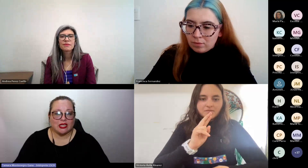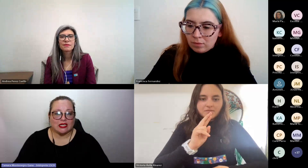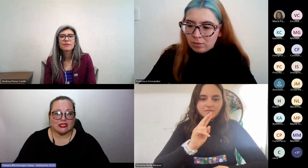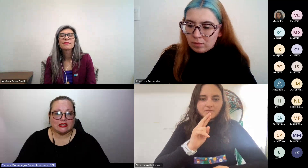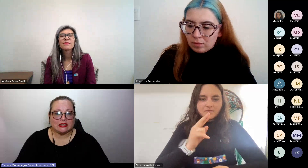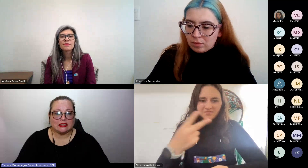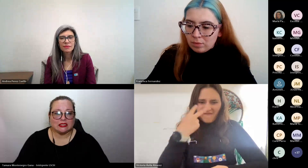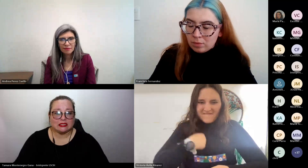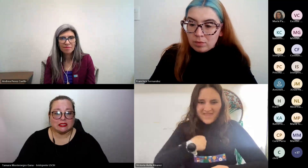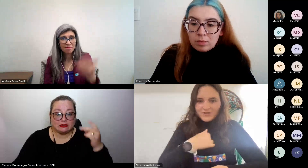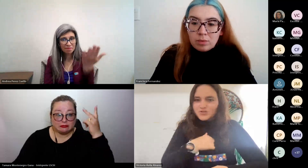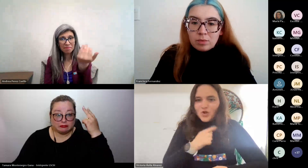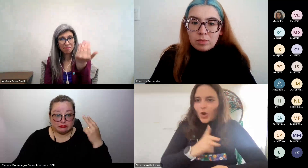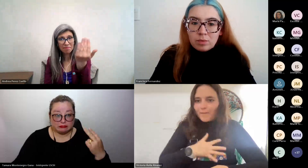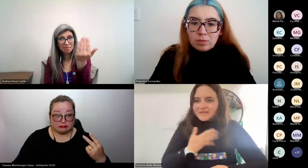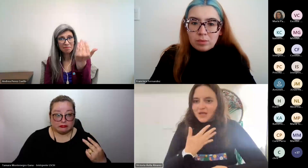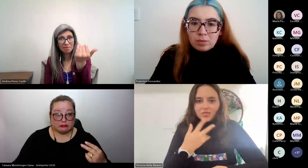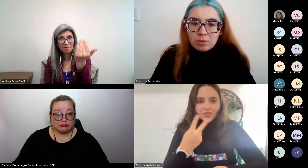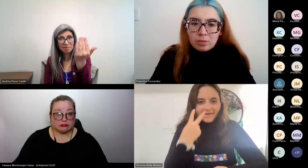Victoria va a responder.